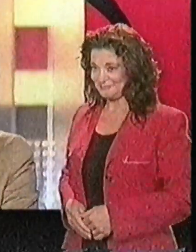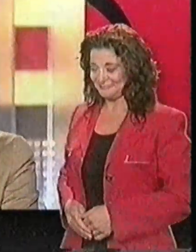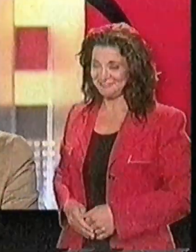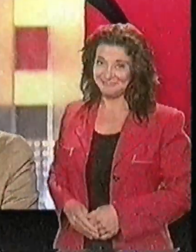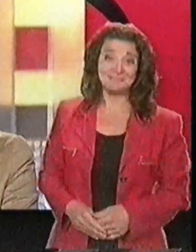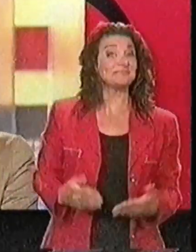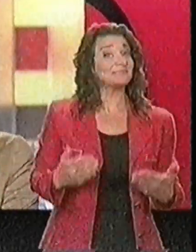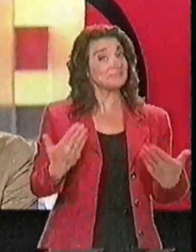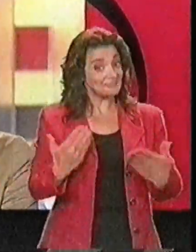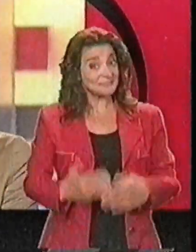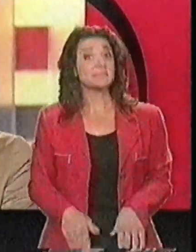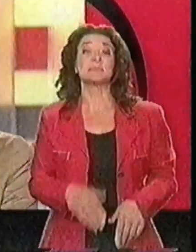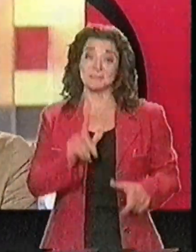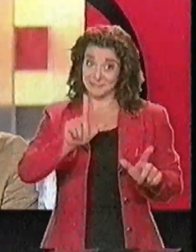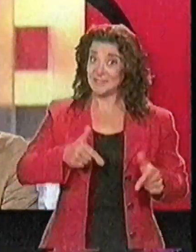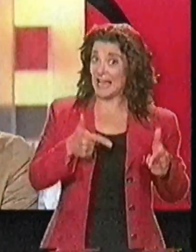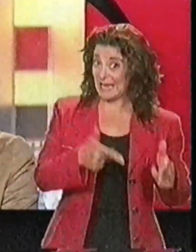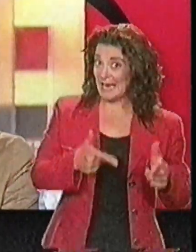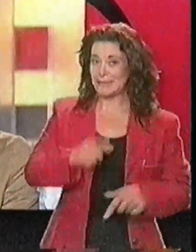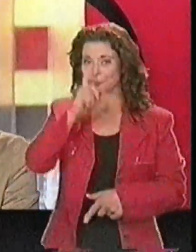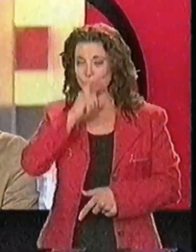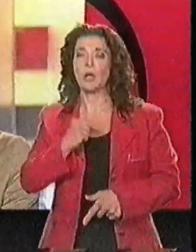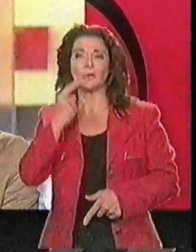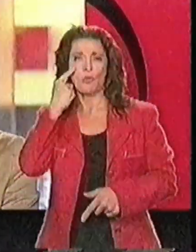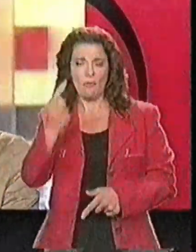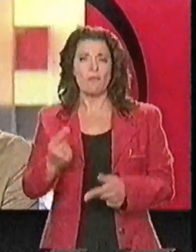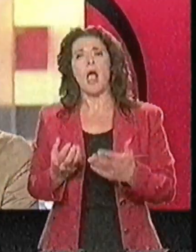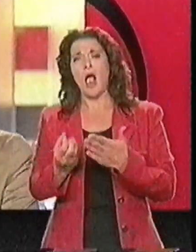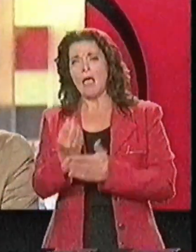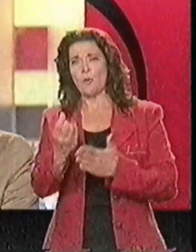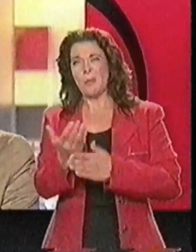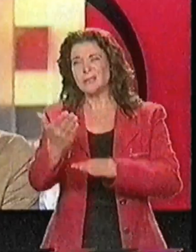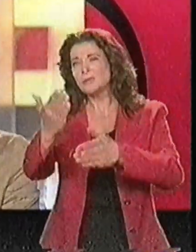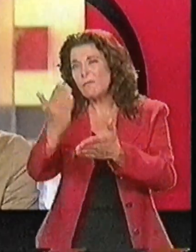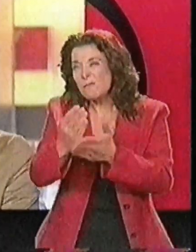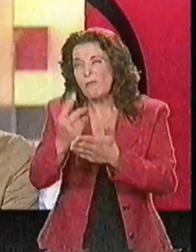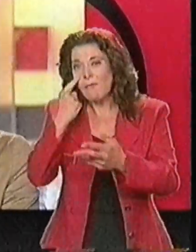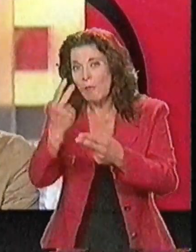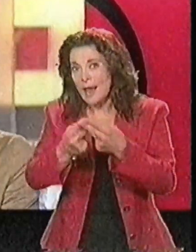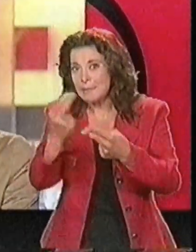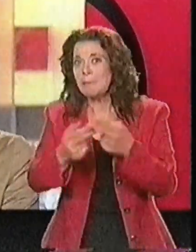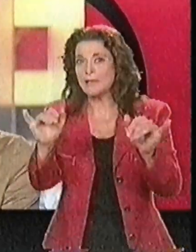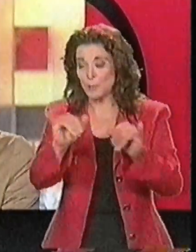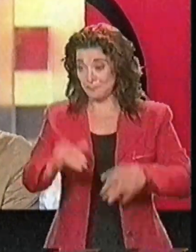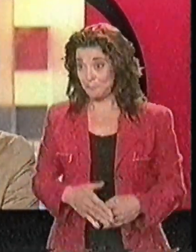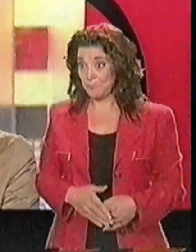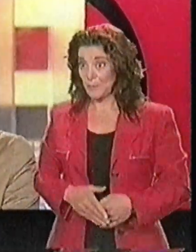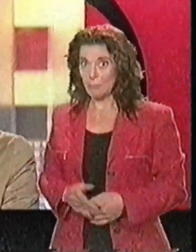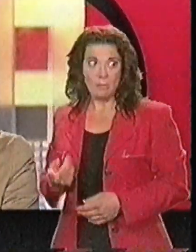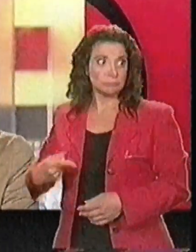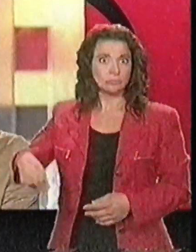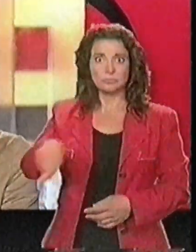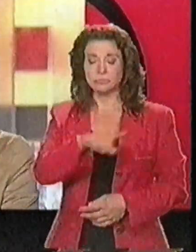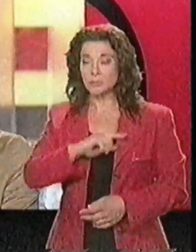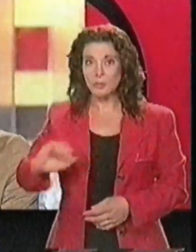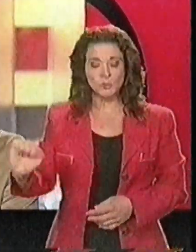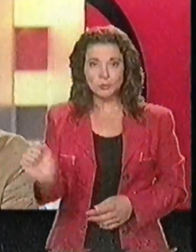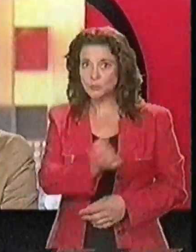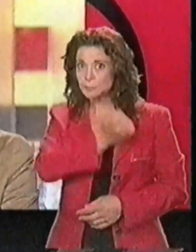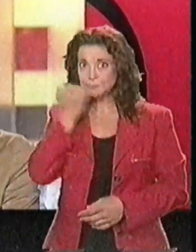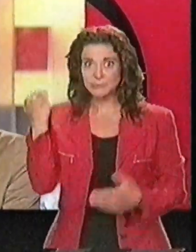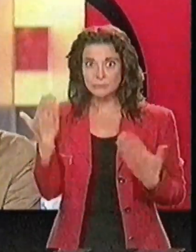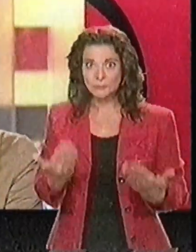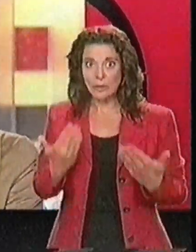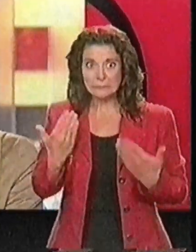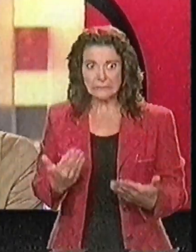Oui, ce match est toujours en cours, nous vous en proposerons un résumé en fin de journal. Mais je vous signale tout de même qu'à la surprise générale, le Portugal est mené en ce moment